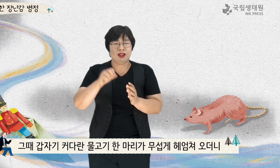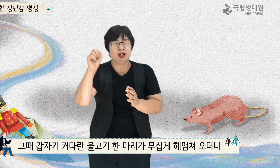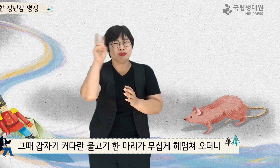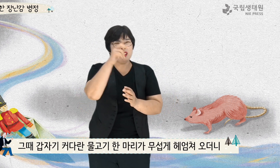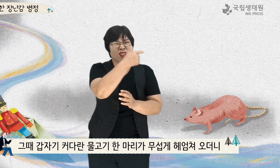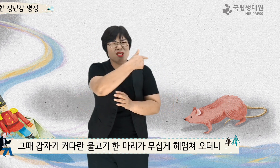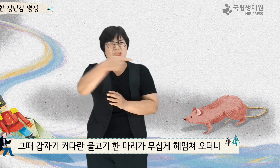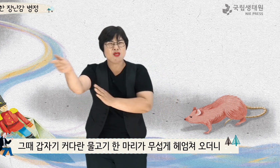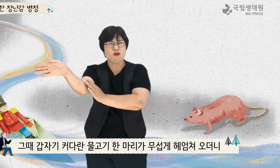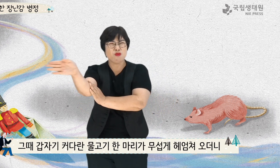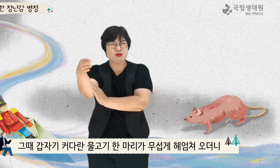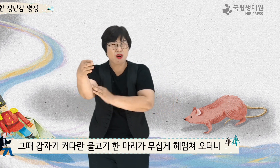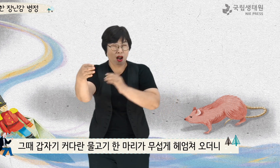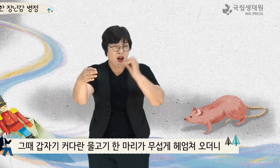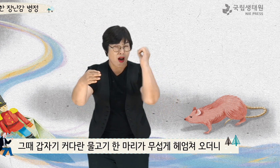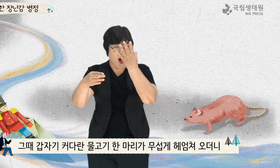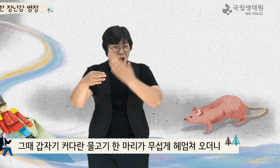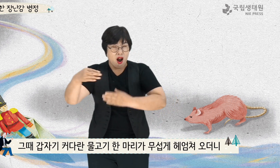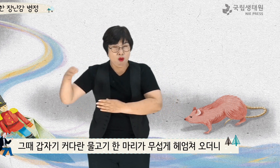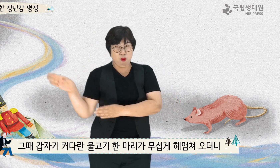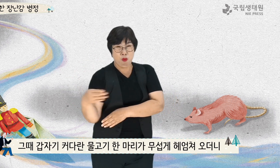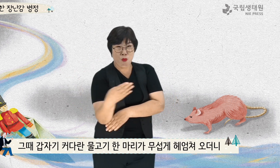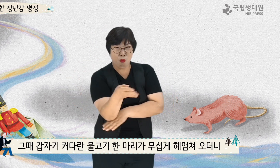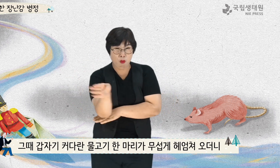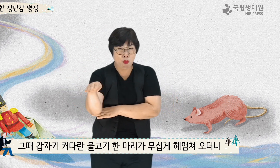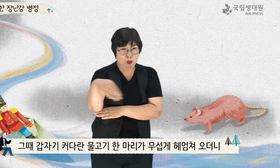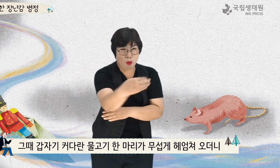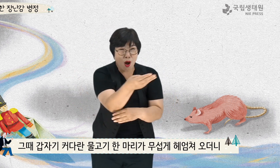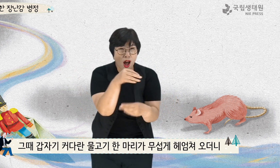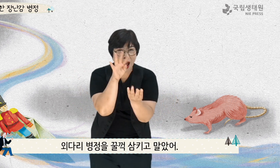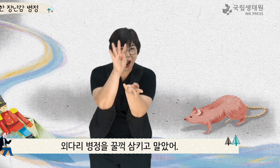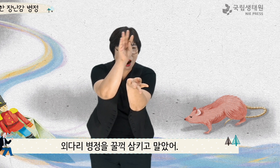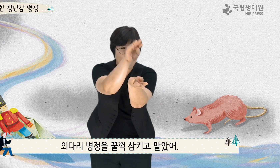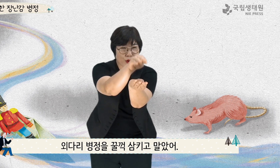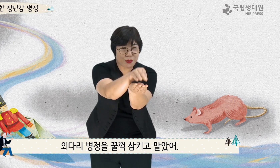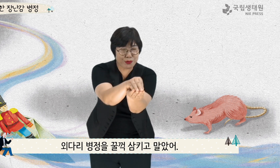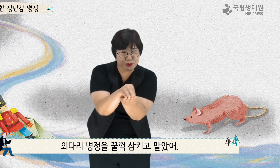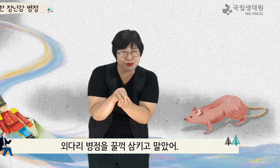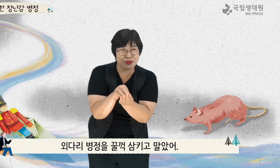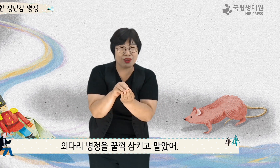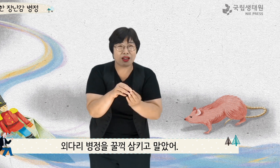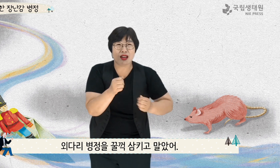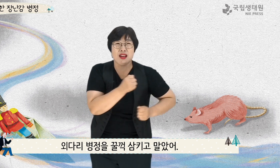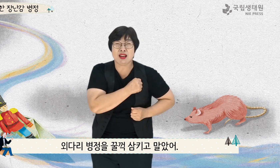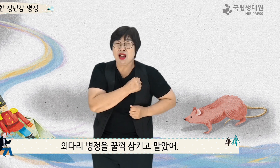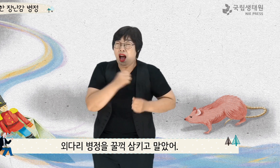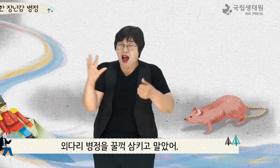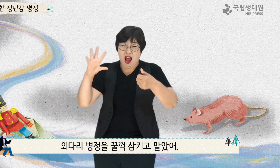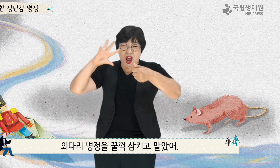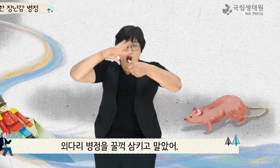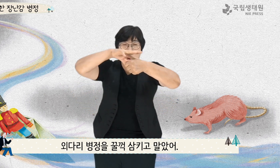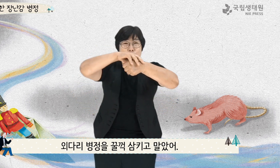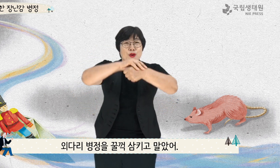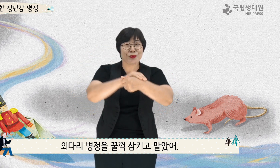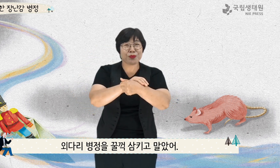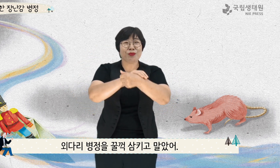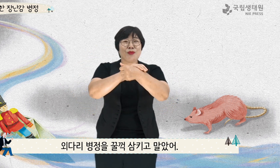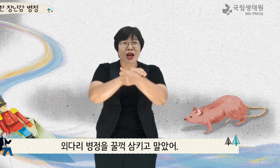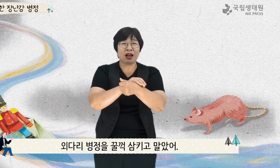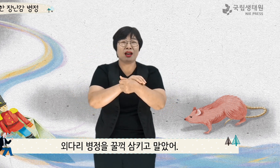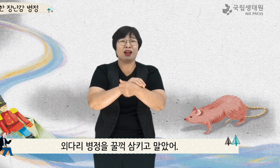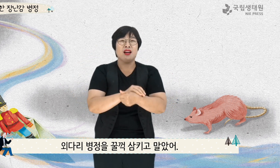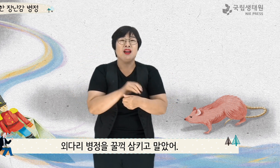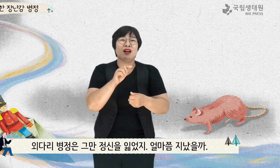그때 갑자기 커다란 물고기 한 마리가 무섭게 헤엄쳐 오더니 외다리 병정을 꿀꺽